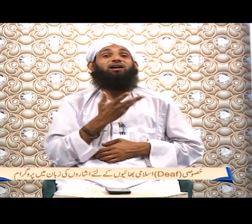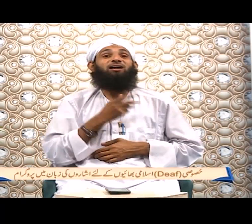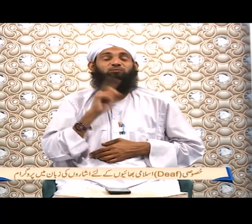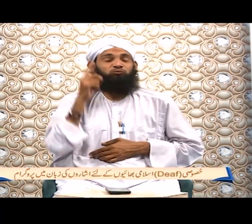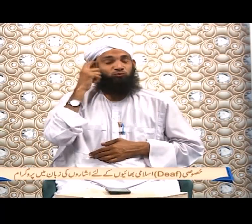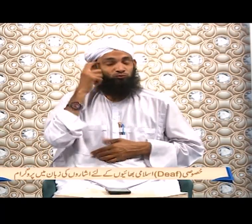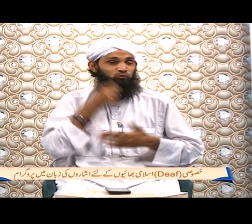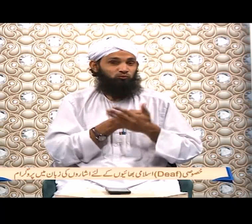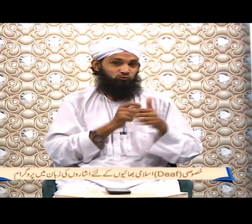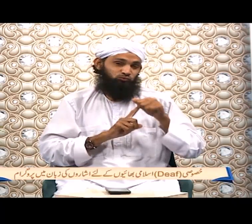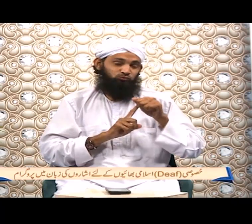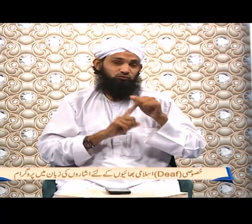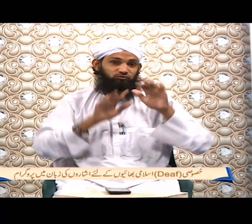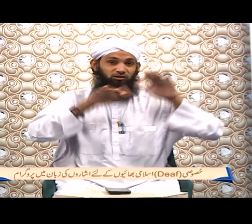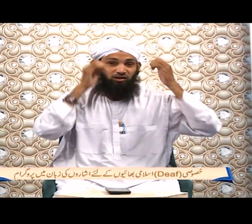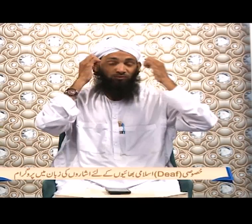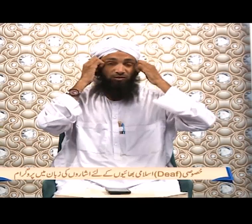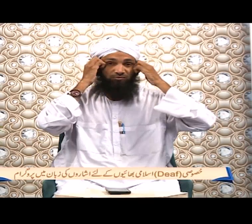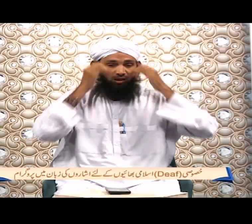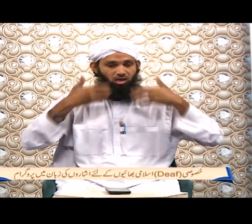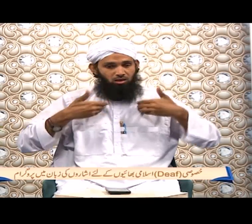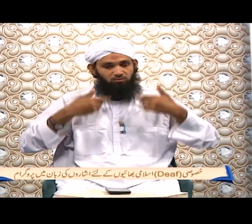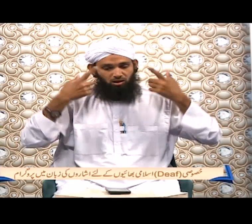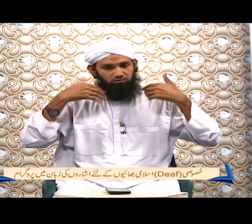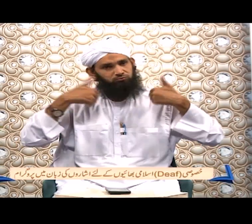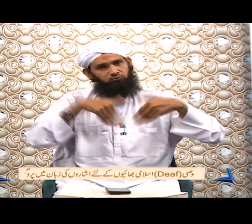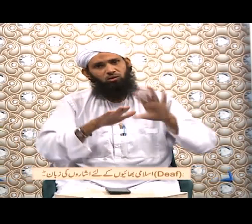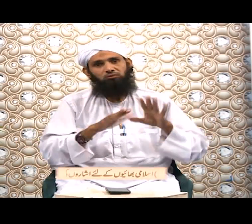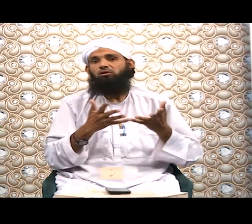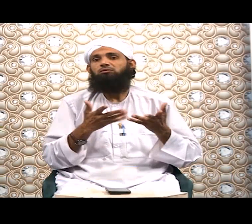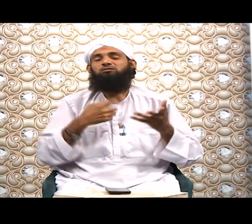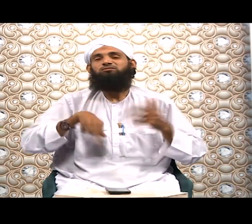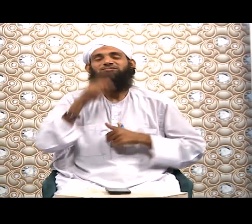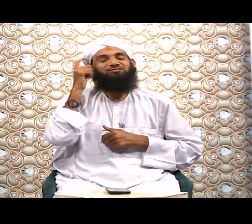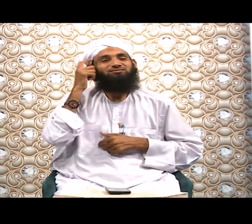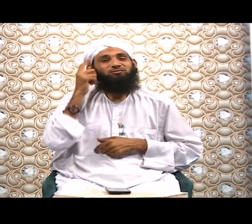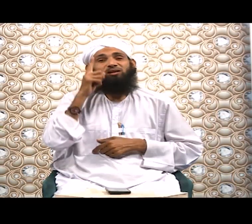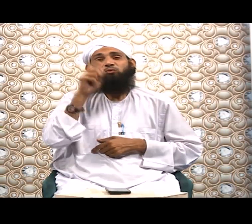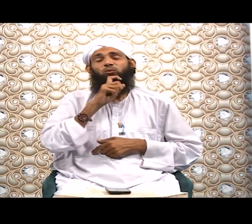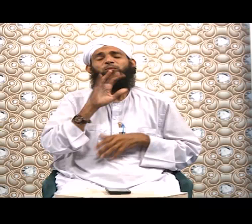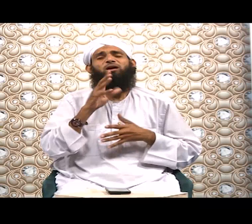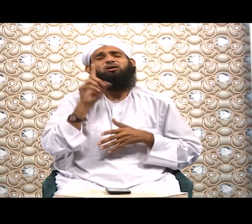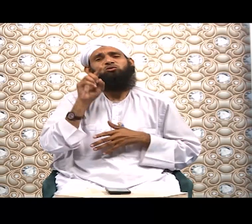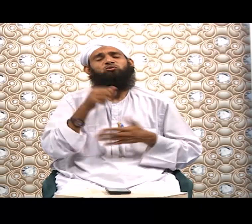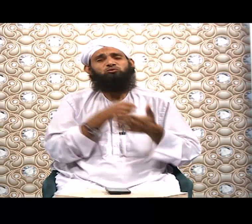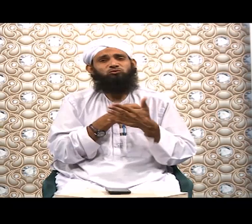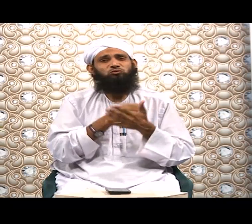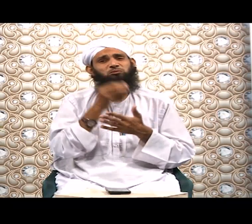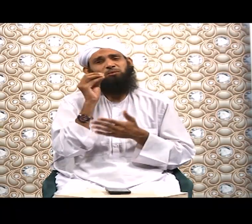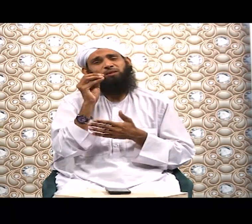ہم سے تو جان قربان کرنے کا مطالبہ بھی نہیں کیا جا رہا، ہم پر ہماری طاقت سے زیادہ بوجھ بھی نہیں ڈالا جا رہا، لیکن پھر